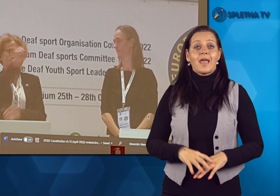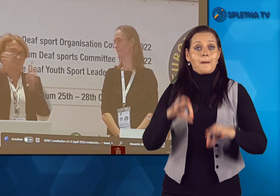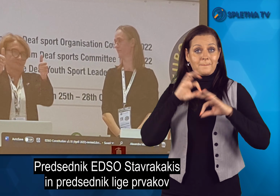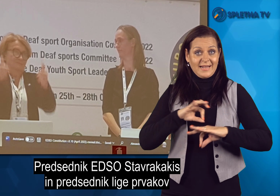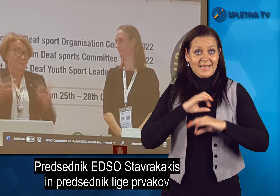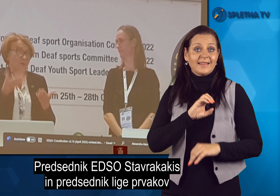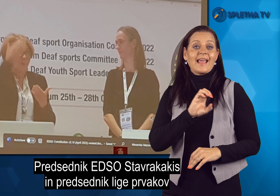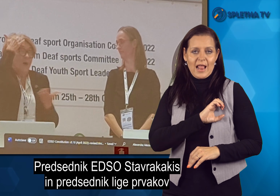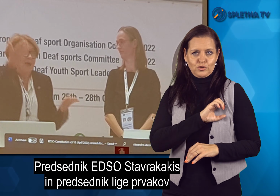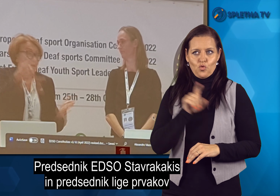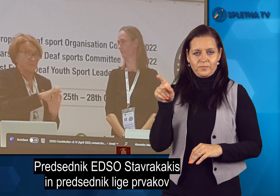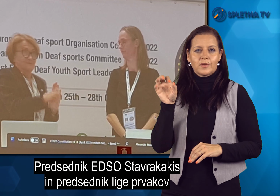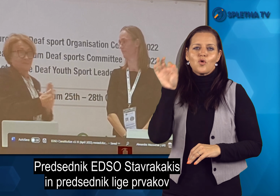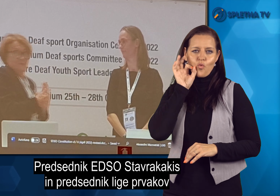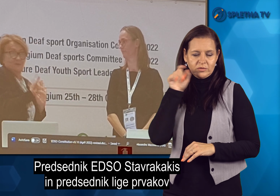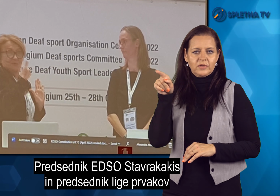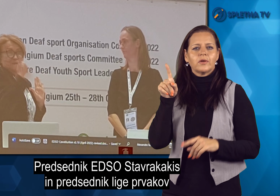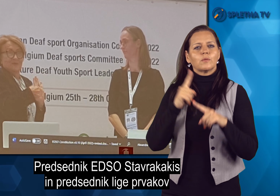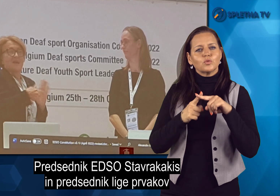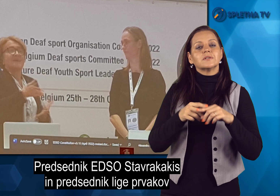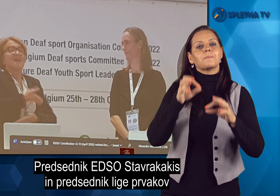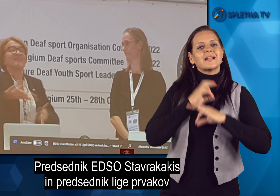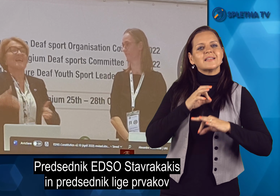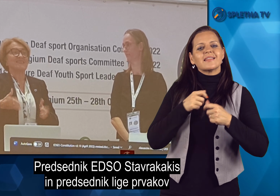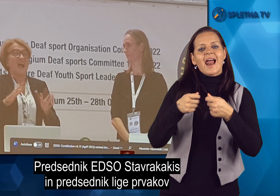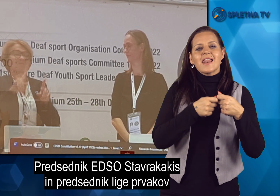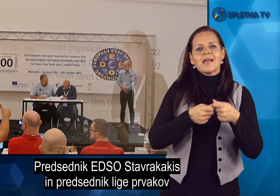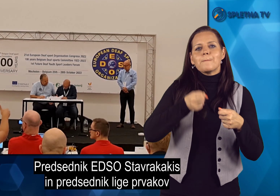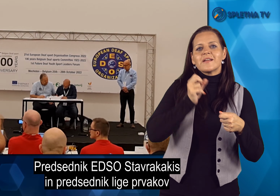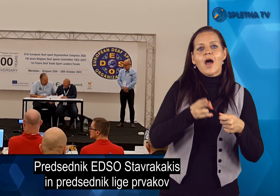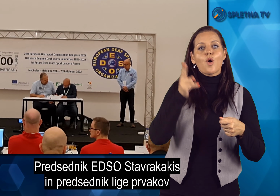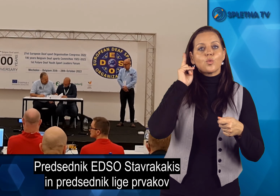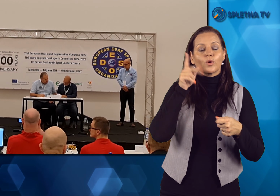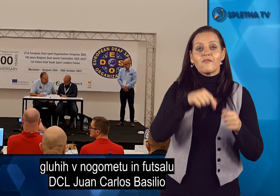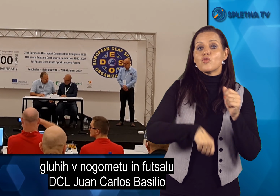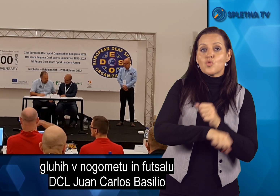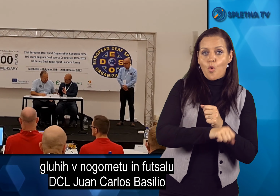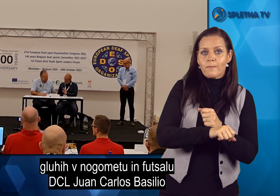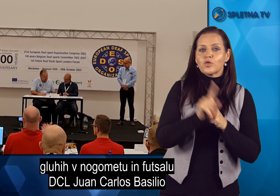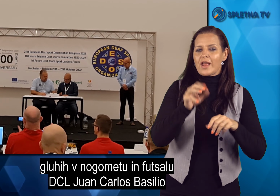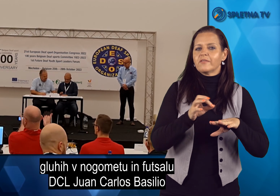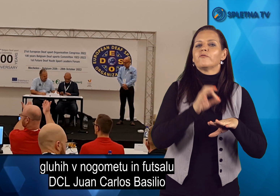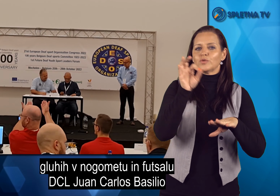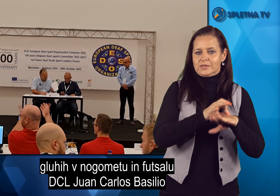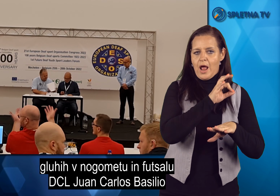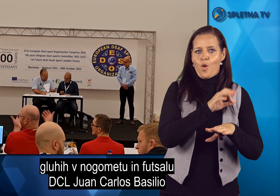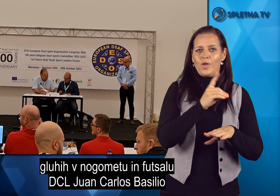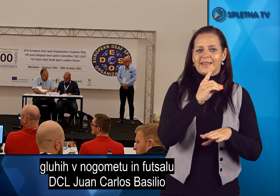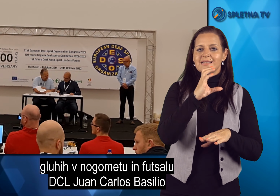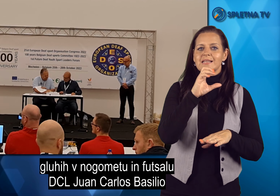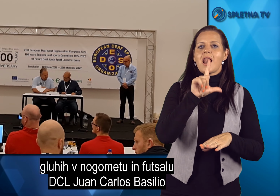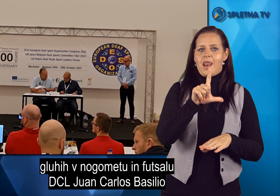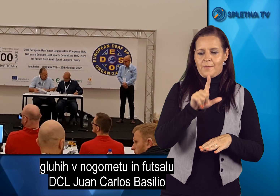Predsednik EDSO Stavrakakis in predsednik Lige prvakov gluhih v nogometu in